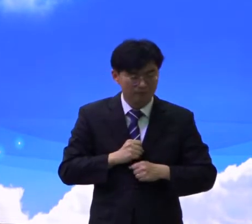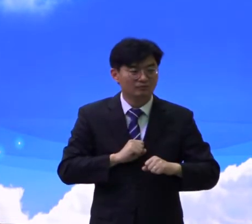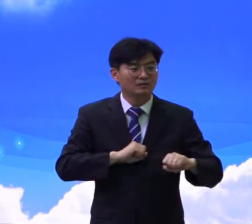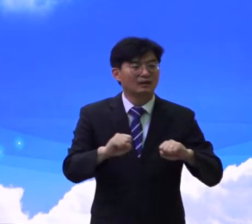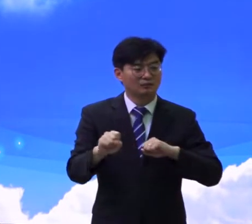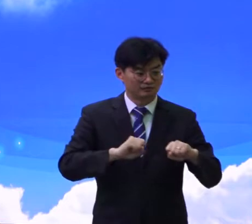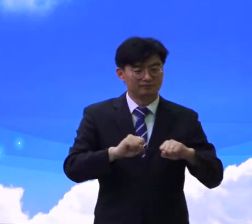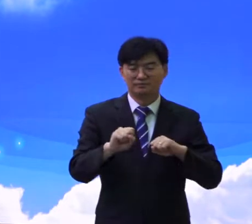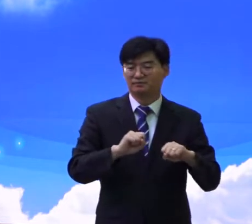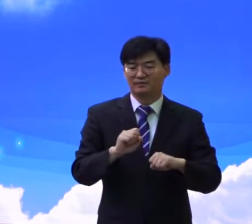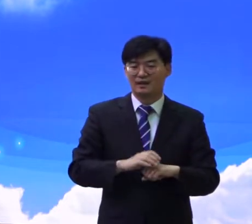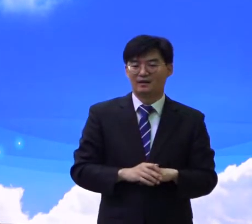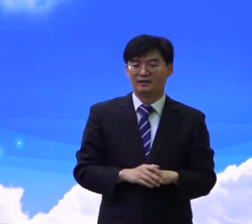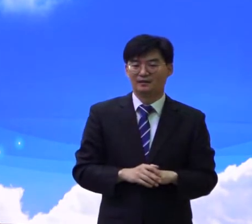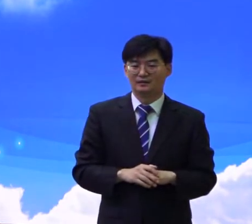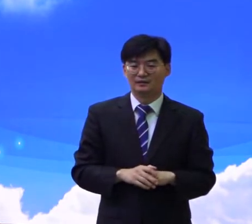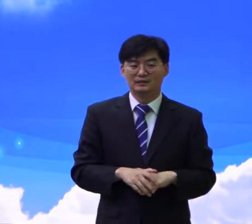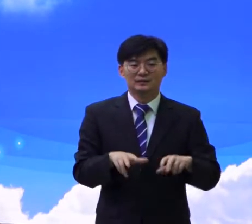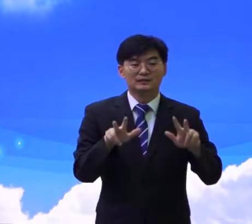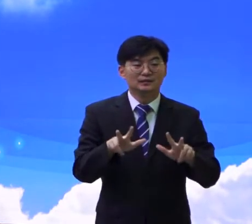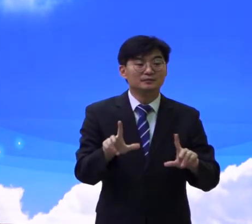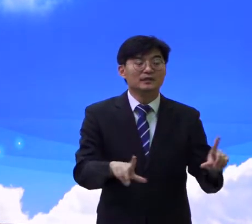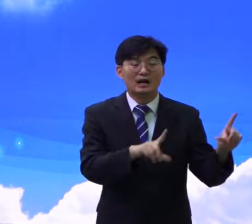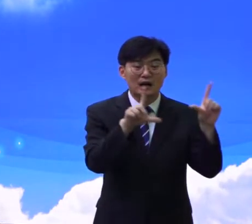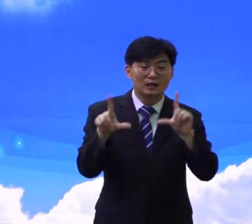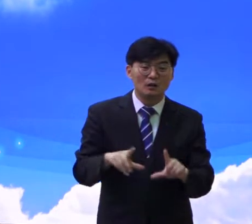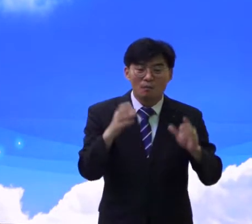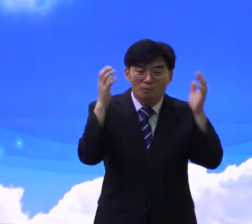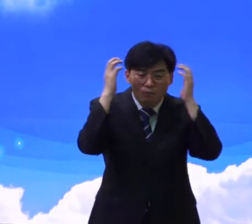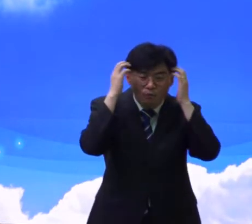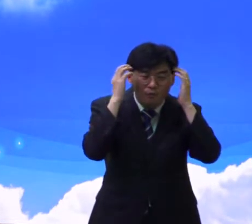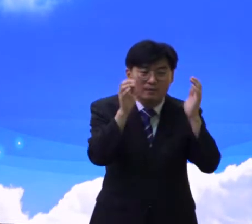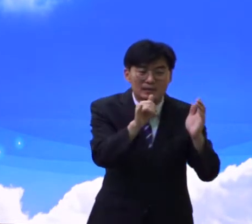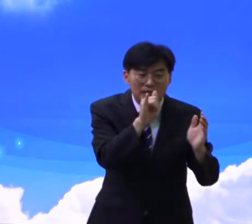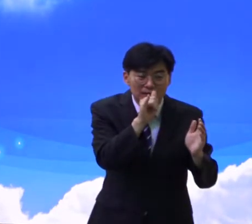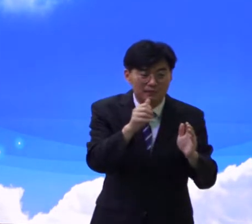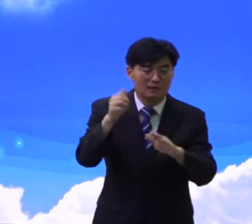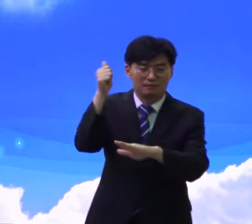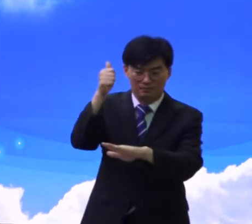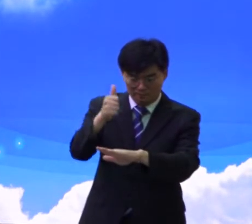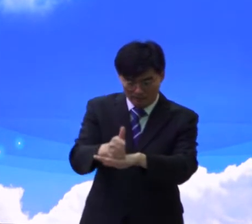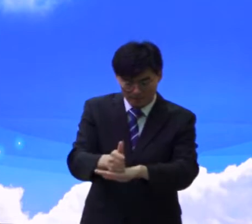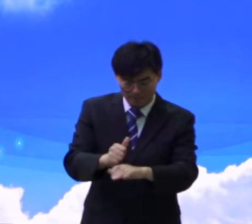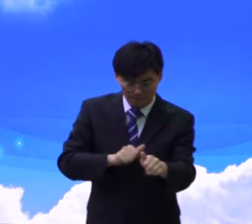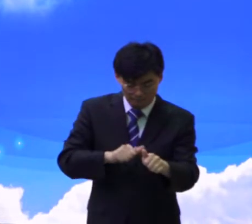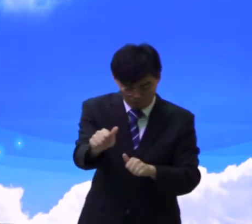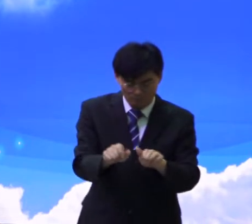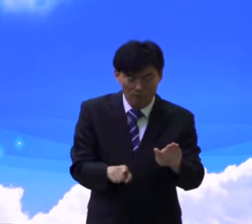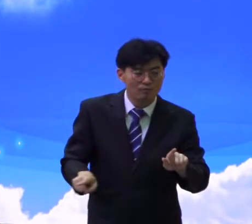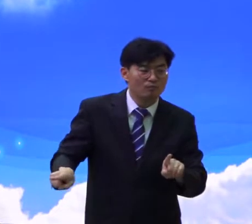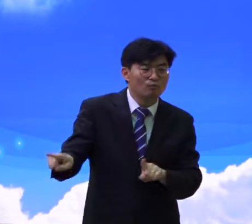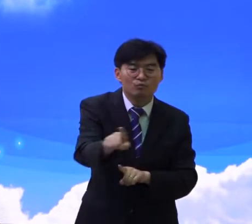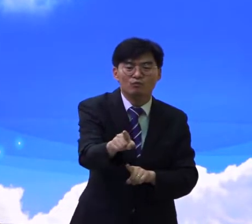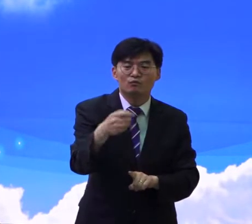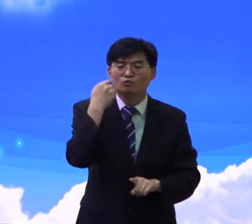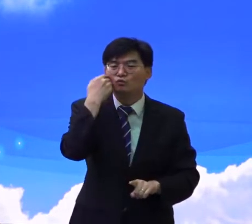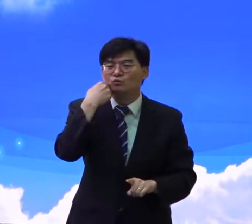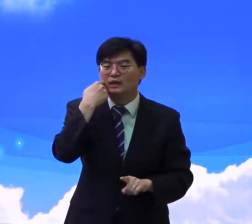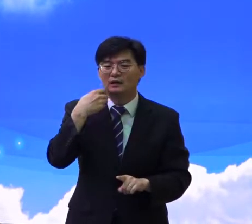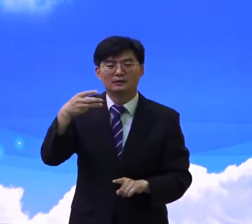저는 예전에도 그런 마음이 있었지만 설교를 준비하면서 그런 마음이 더 강해졌습니다. 예레미야 같은 그런 사람으로 서야